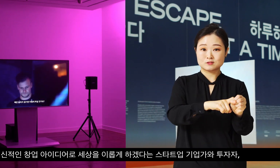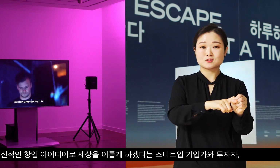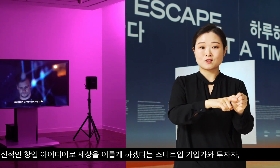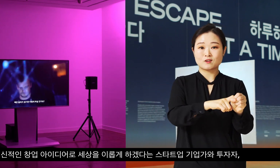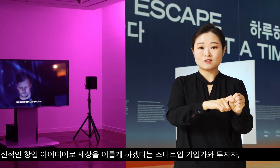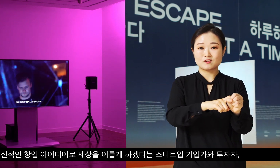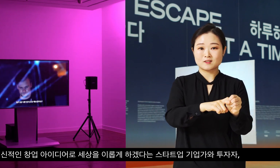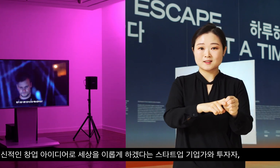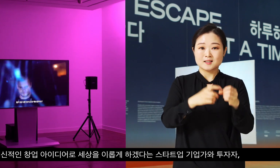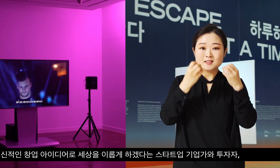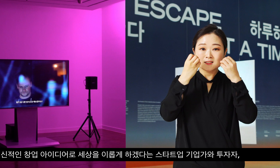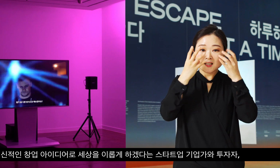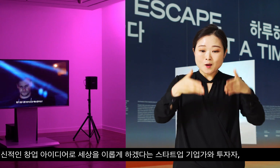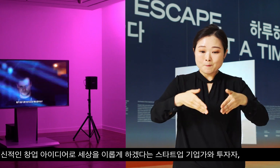스타트업 기업가와 투자자,